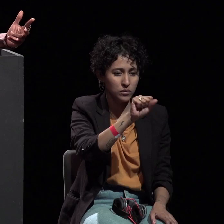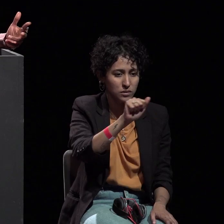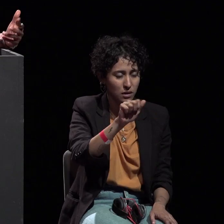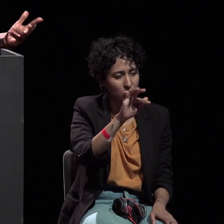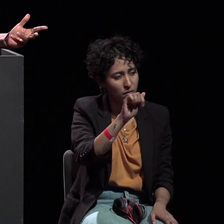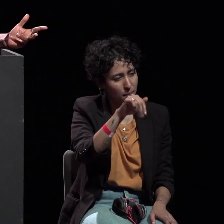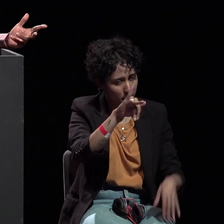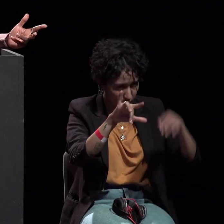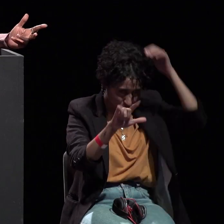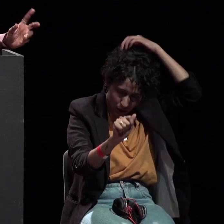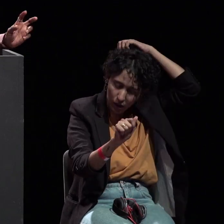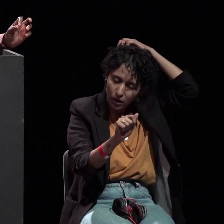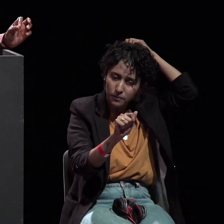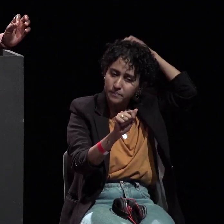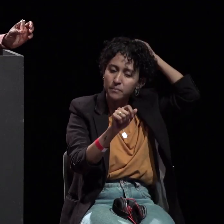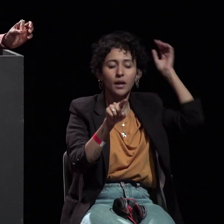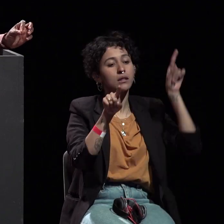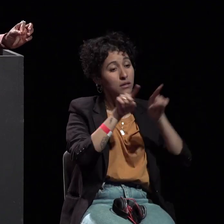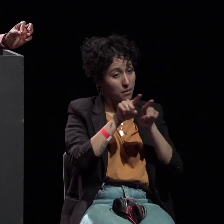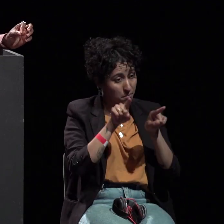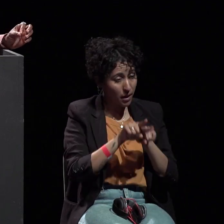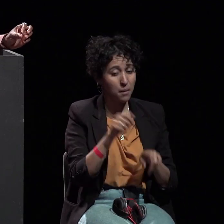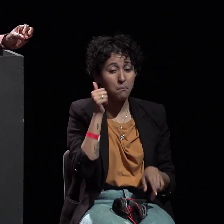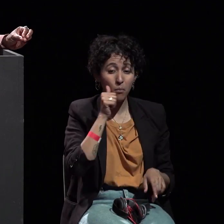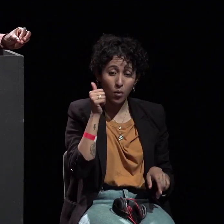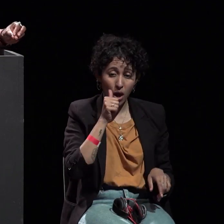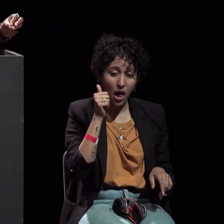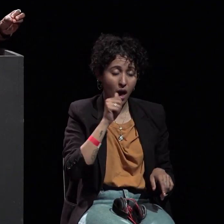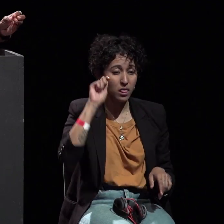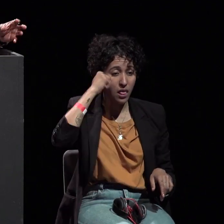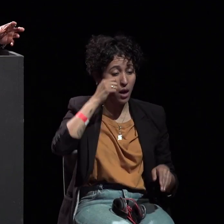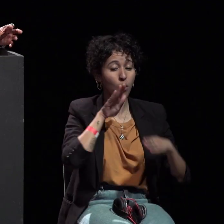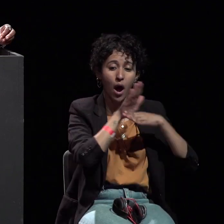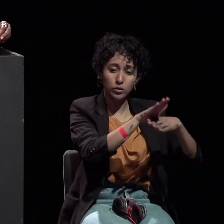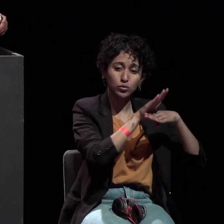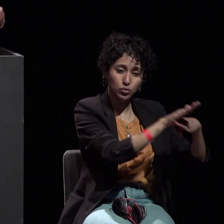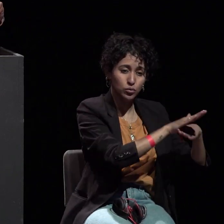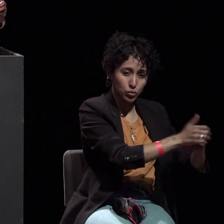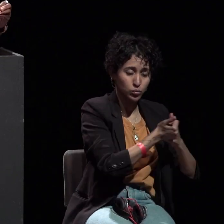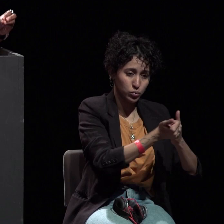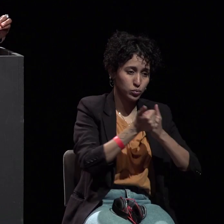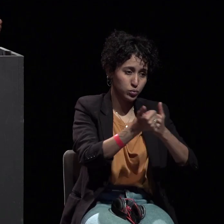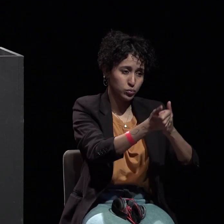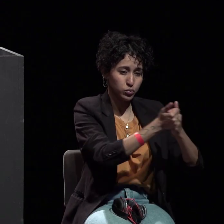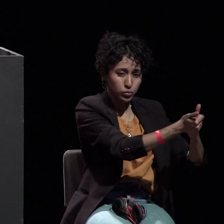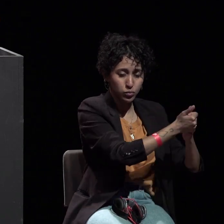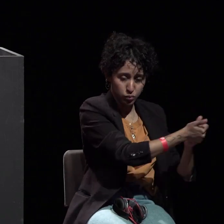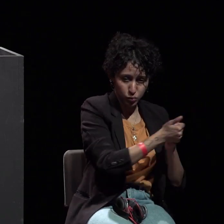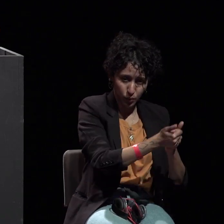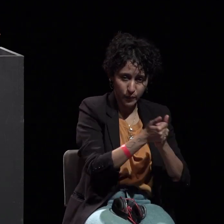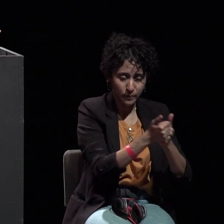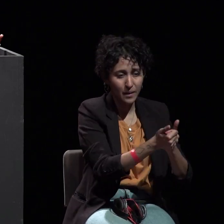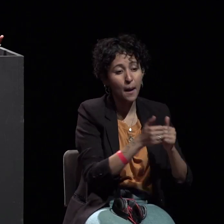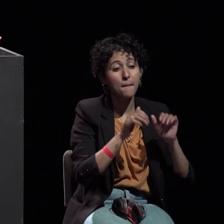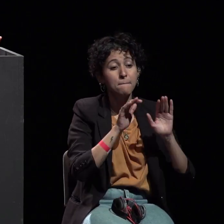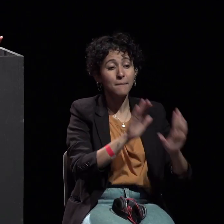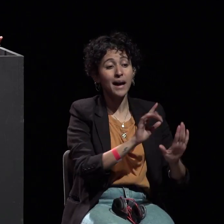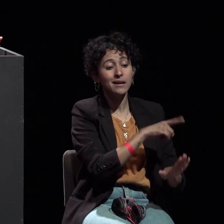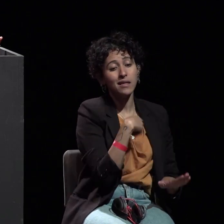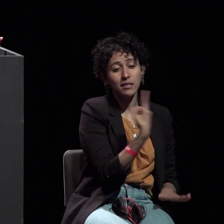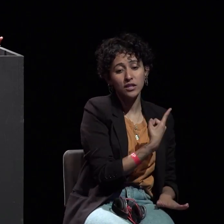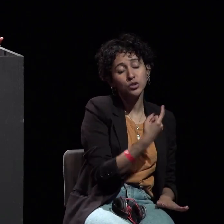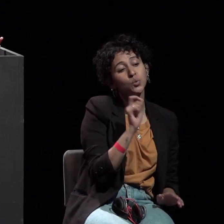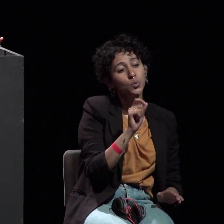atingiu, em sua grande maioria, mulheres negras, mas nós fomos destinatárias de políticas